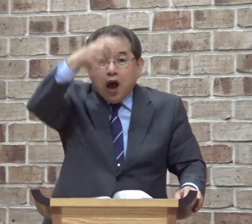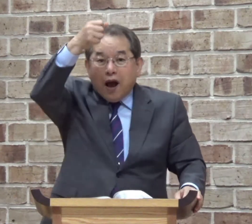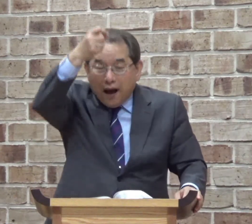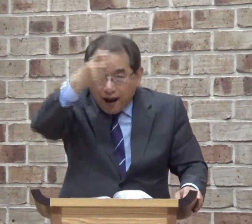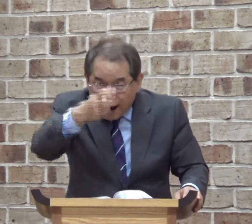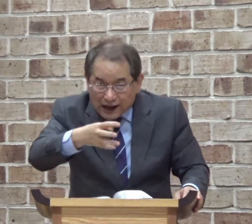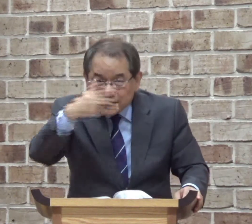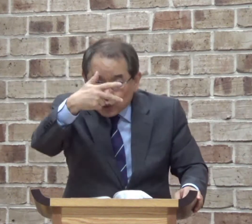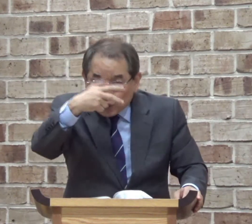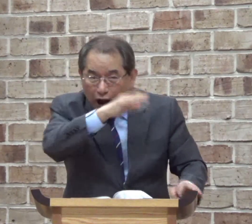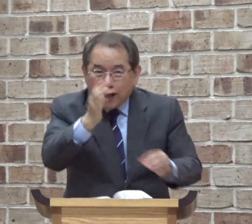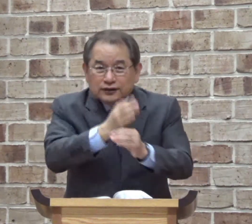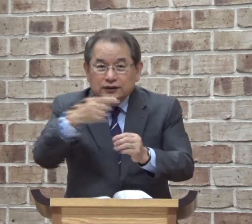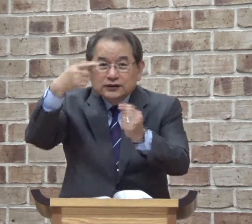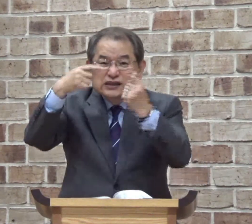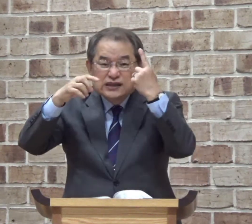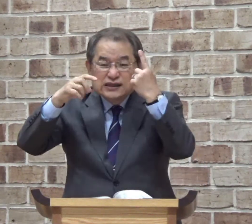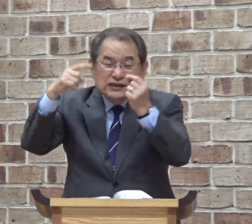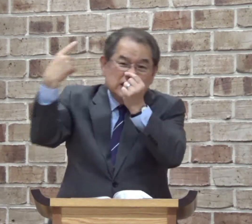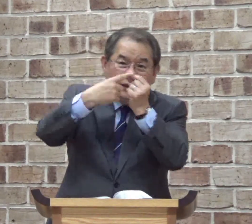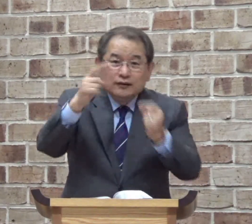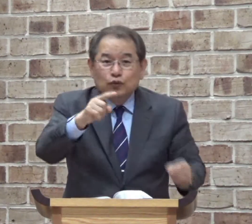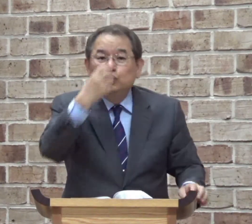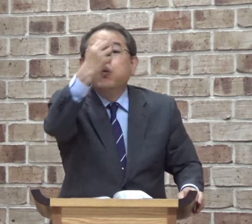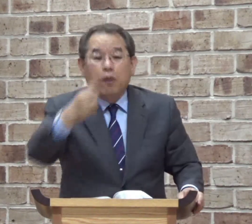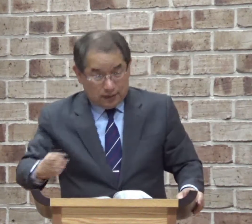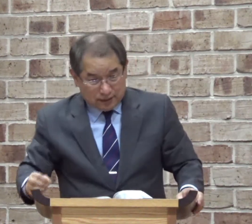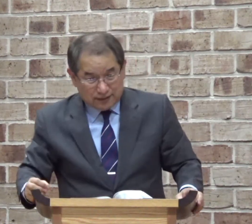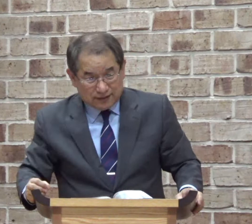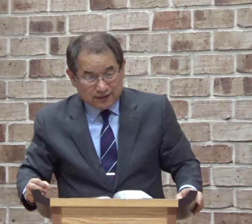7 가운데 가장 첫 번째가 바로 교만입니다.